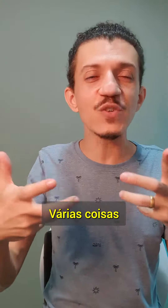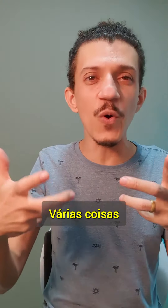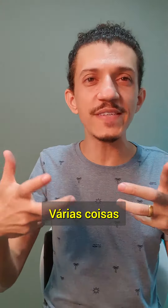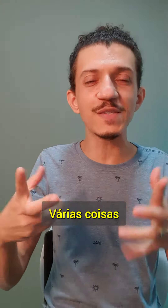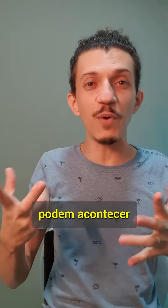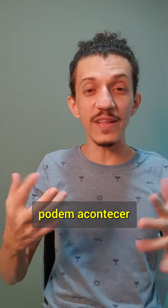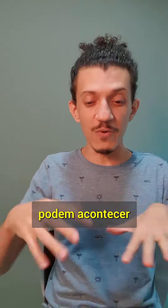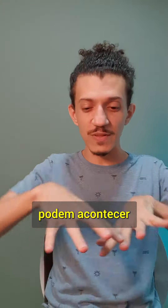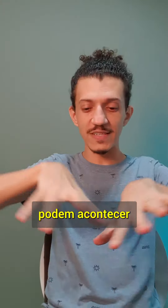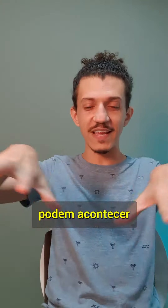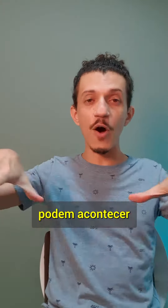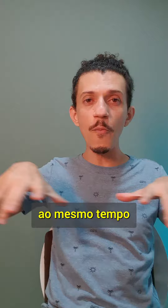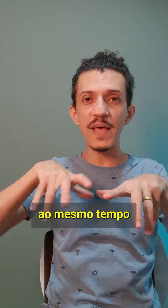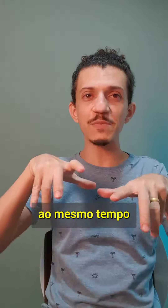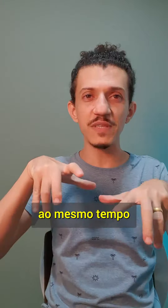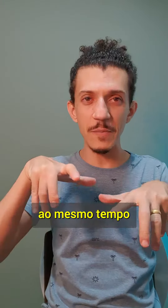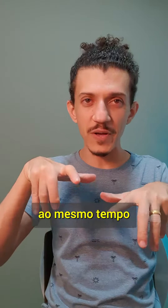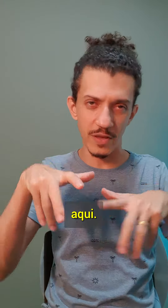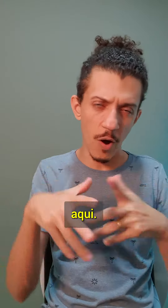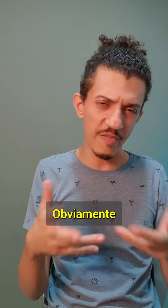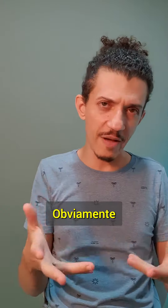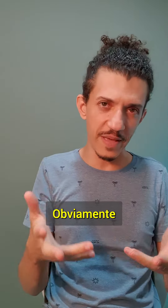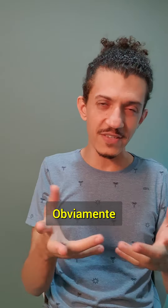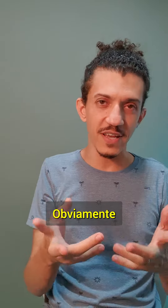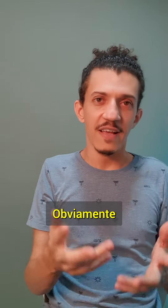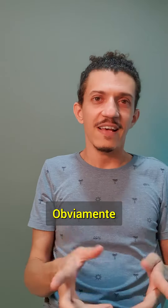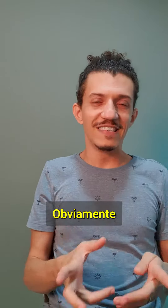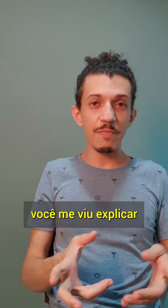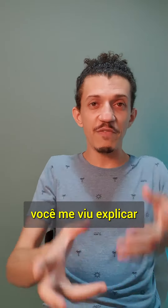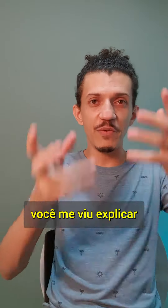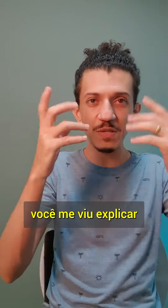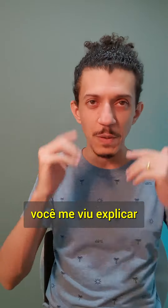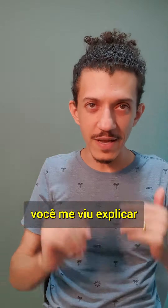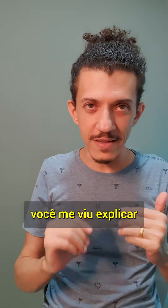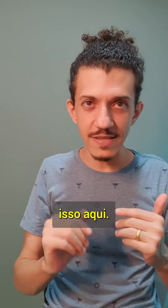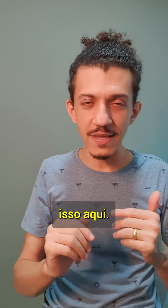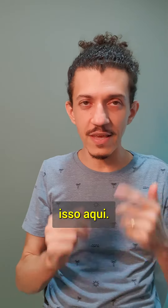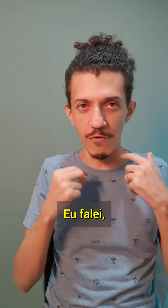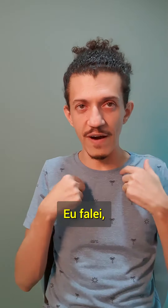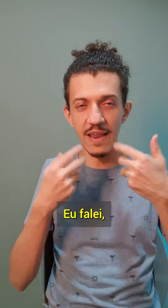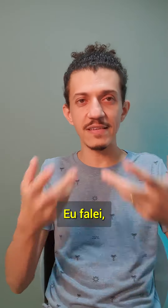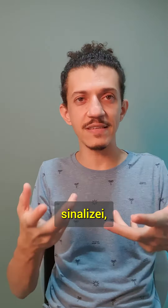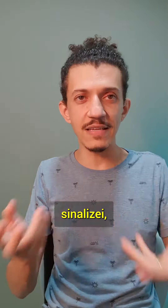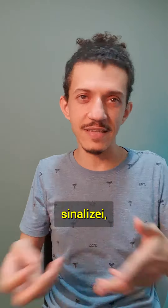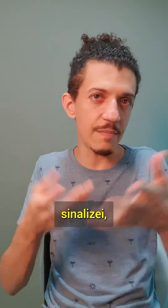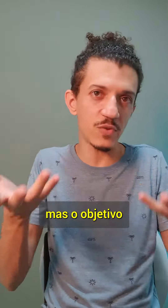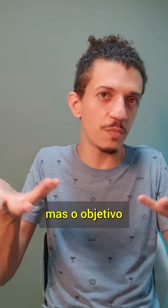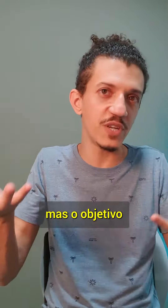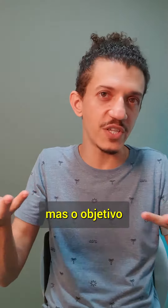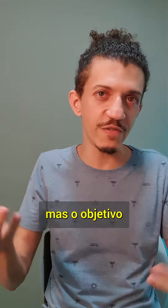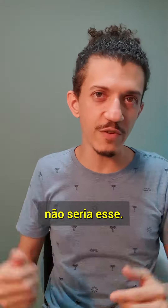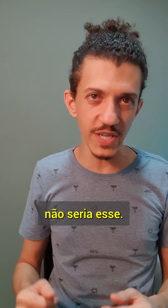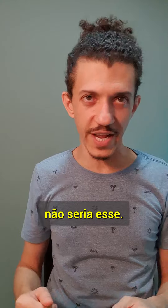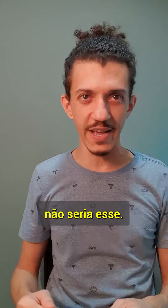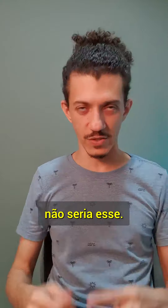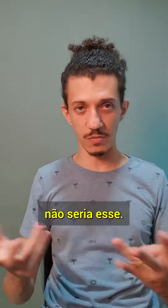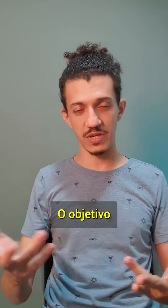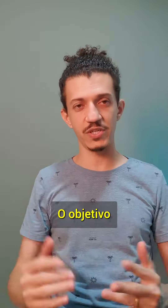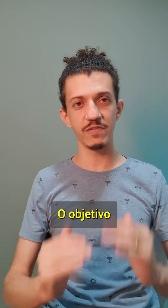coisas podem acontecer ao mesmo tempo aqui. Obviamente, você me viu explicando isso aqui. Eu falei, sinalizei, mas o objetivo não seria isso. O objetivo